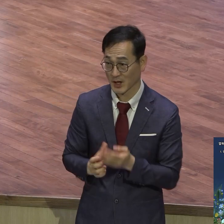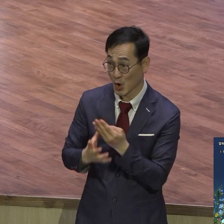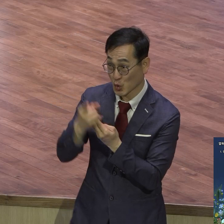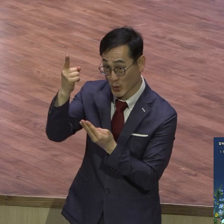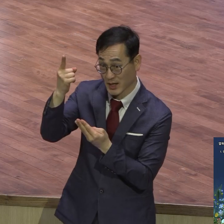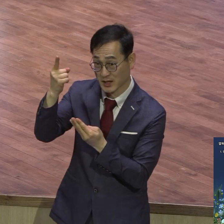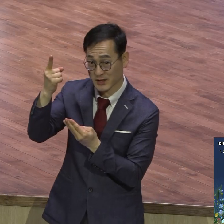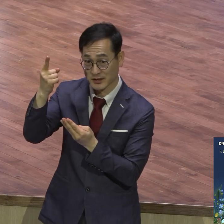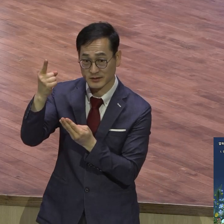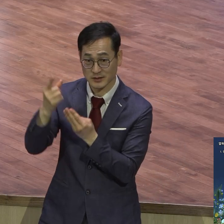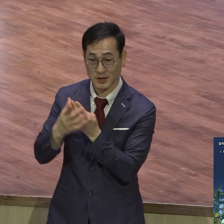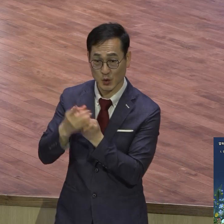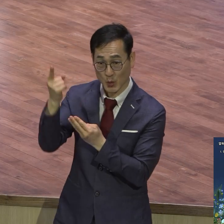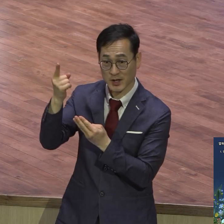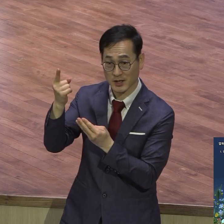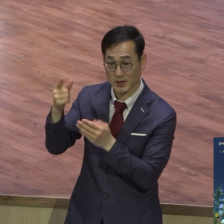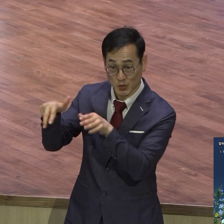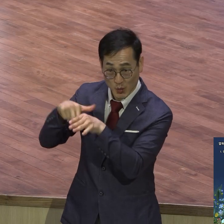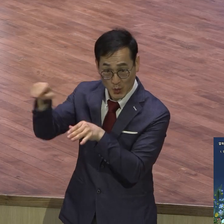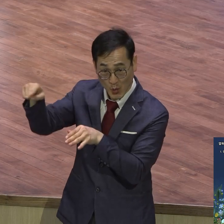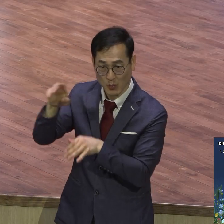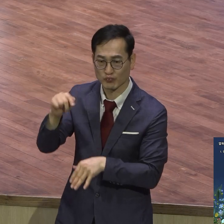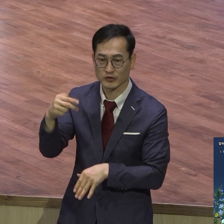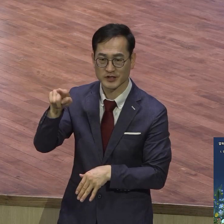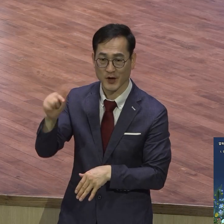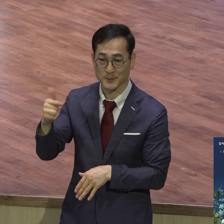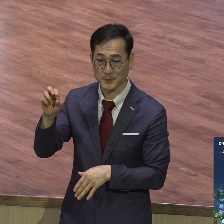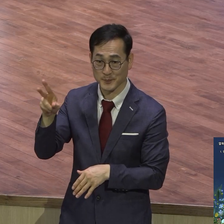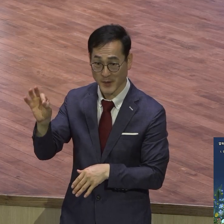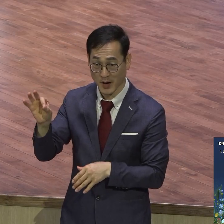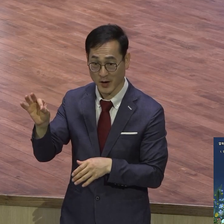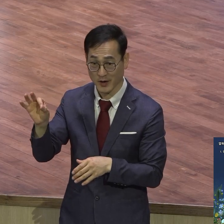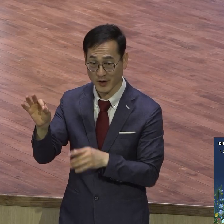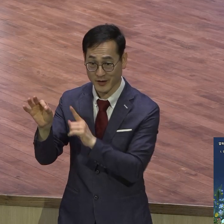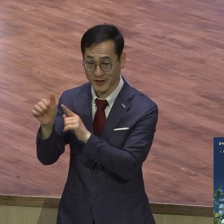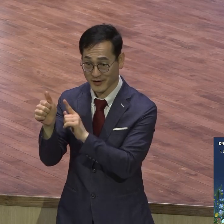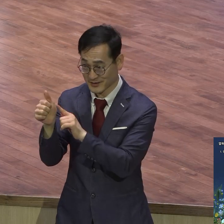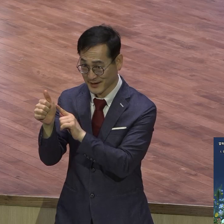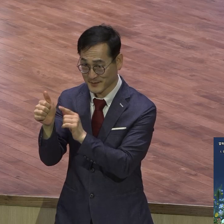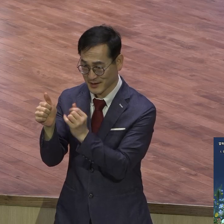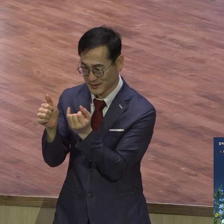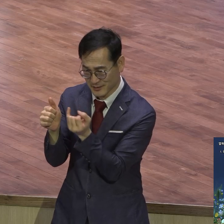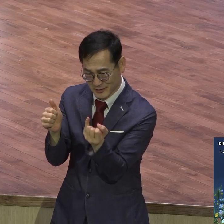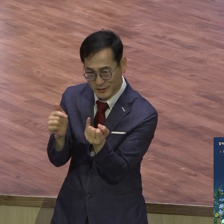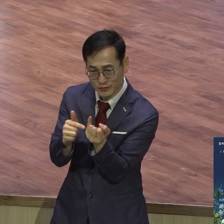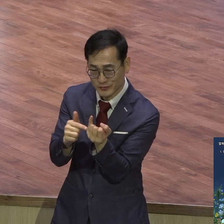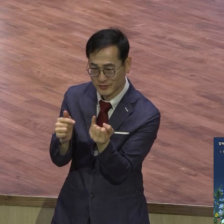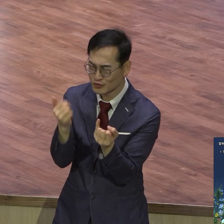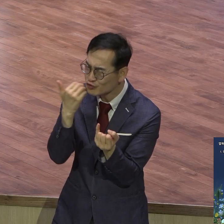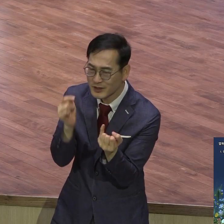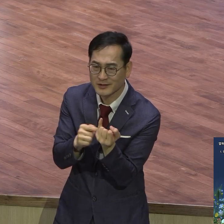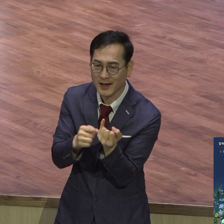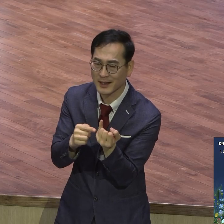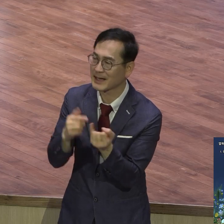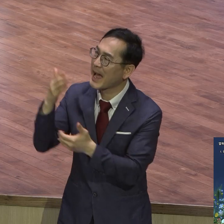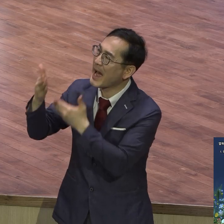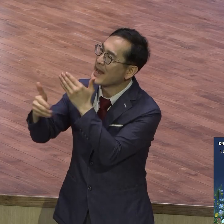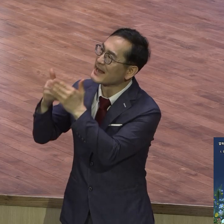뭐랬는지 아십니까? 자신이 하나님의 부인이다. 독생녀다. 그랬어요.